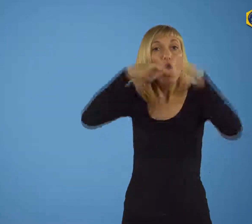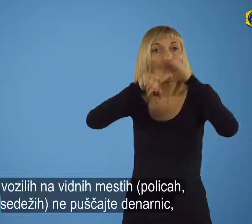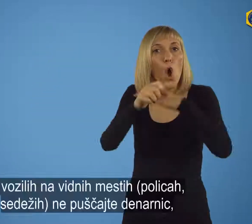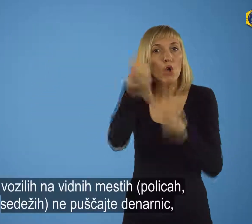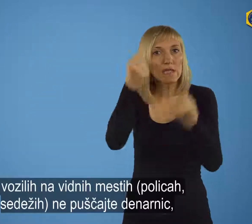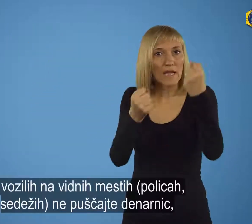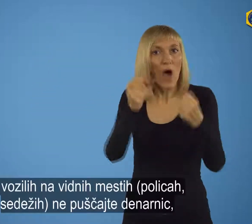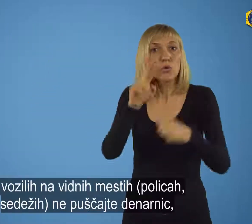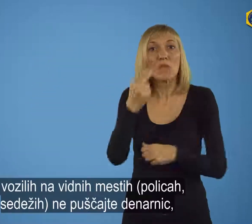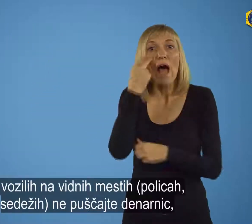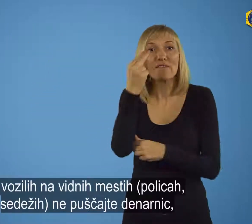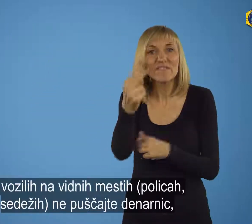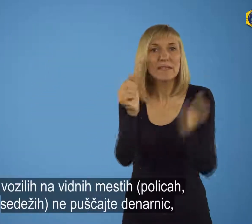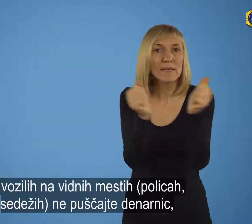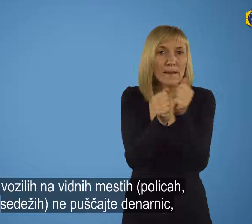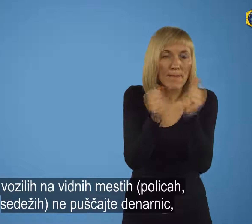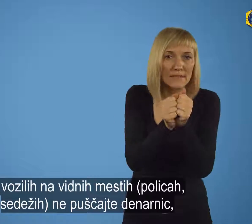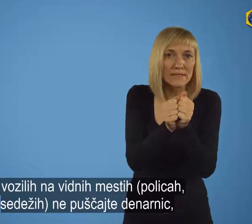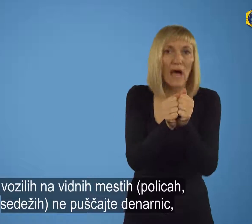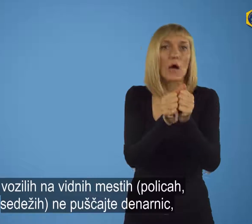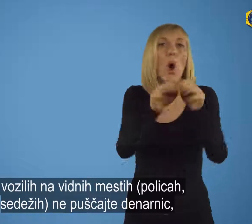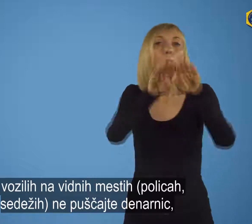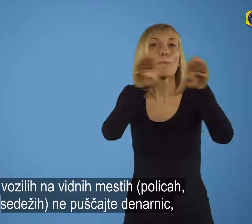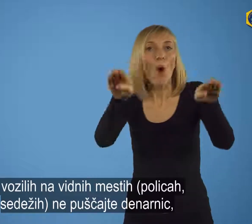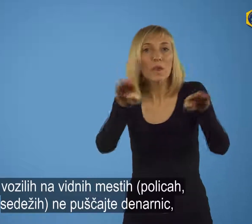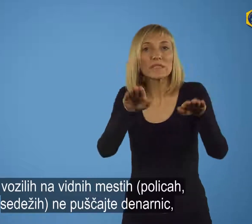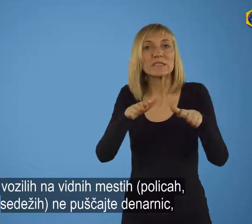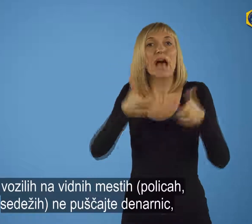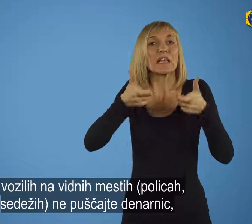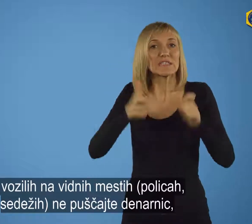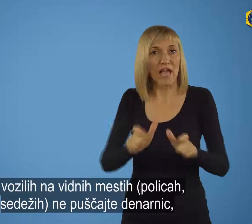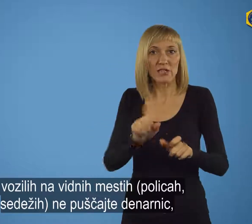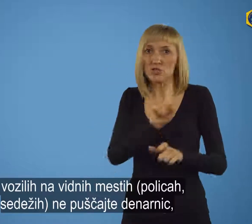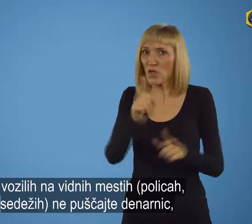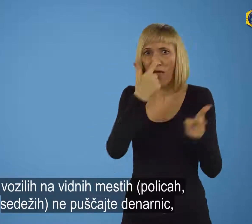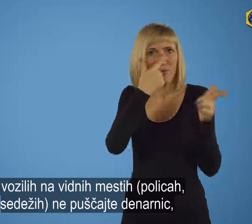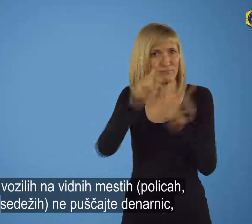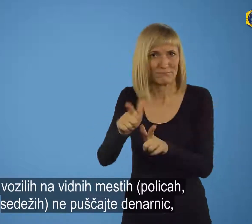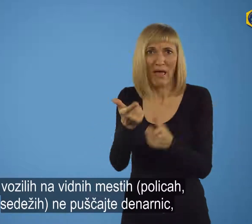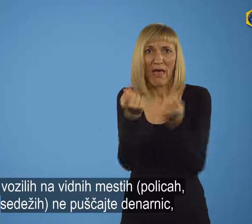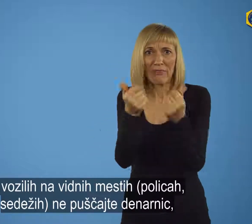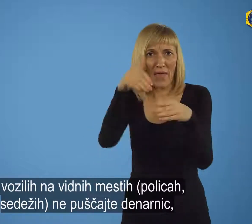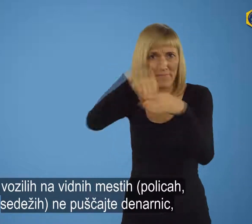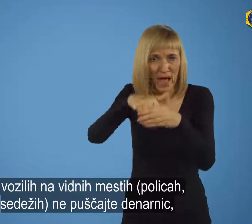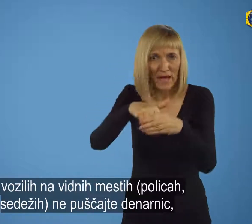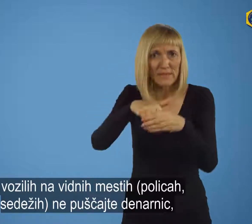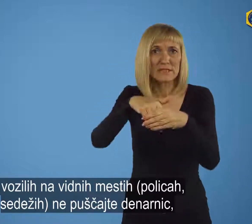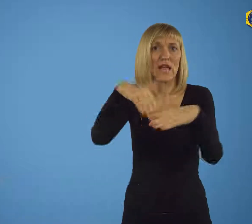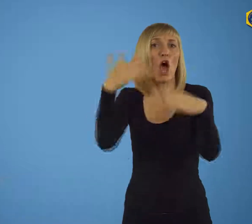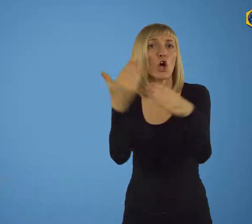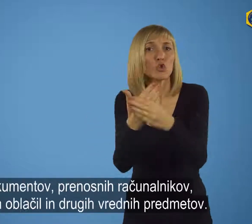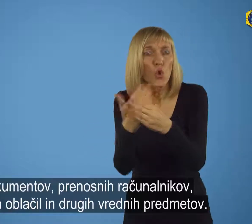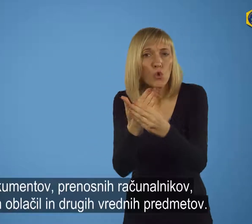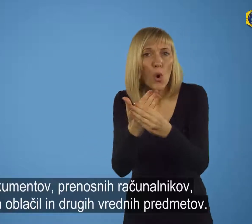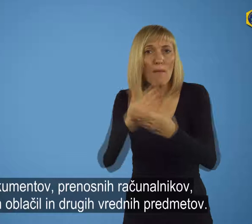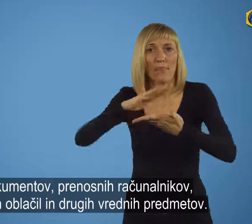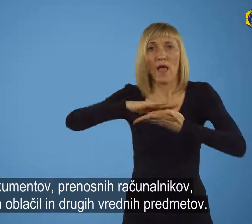V vozilih na vidnih mestih, policah, sedežih, ne puščajte denarnic, dokumentov, prenosnih